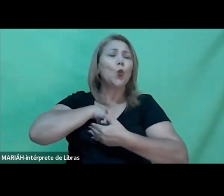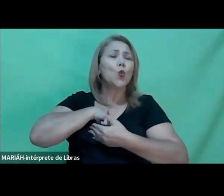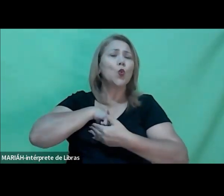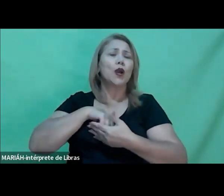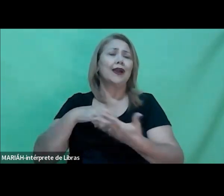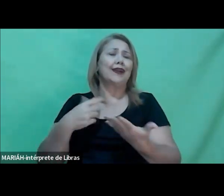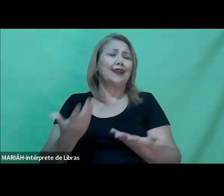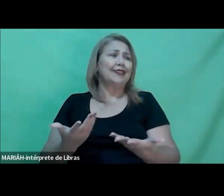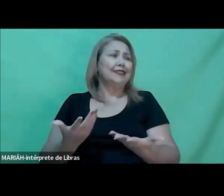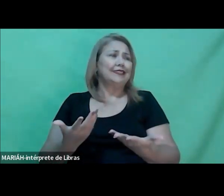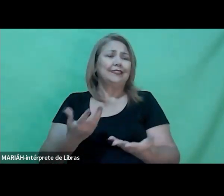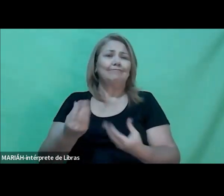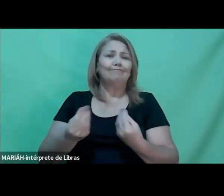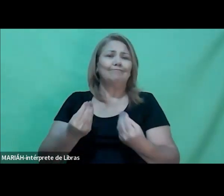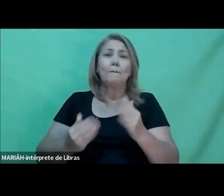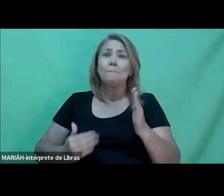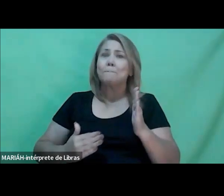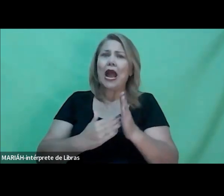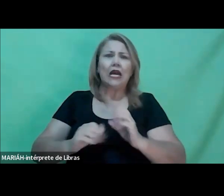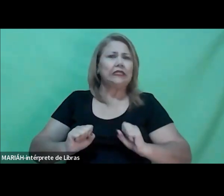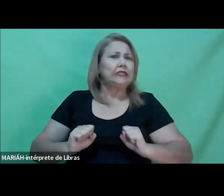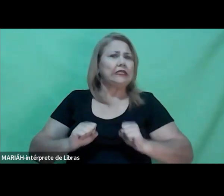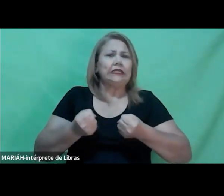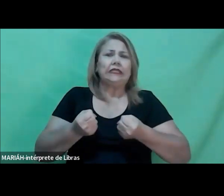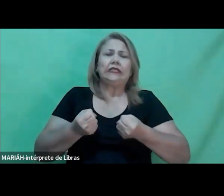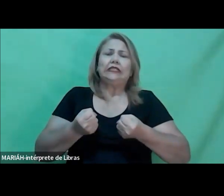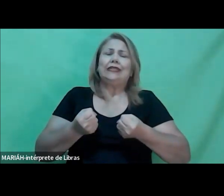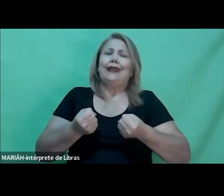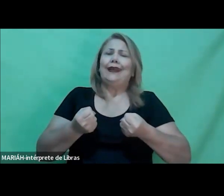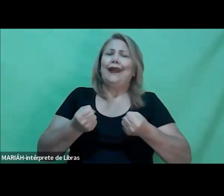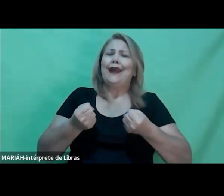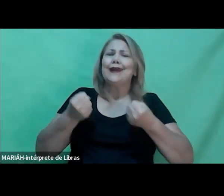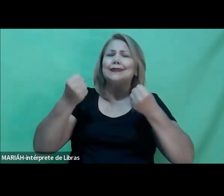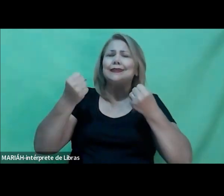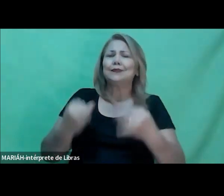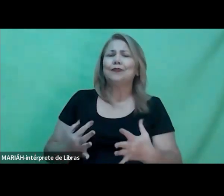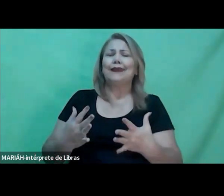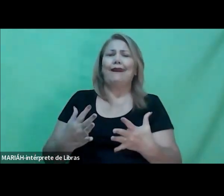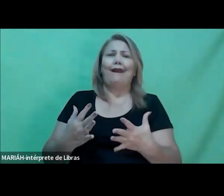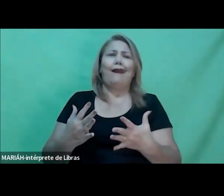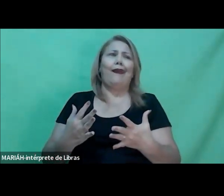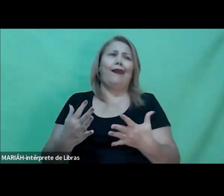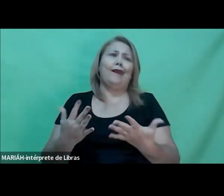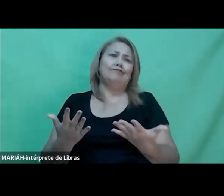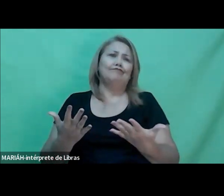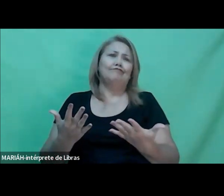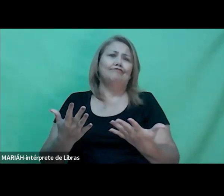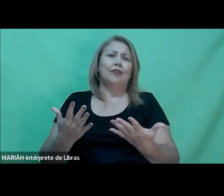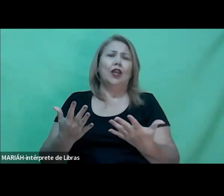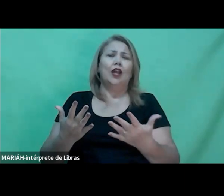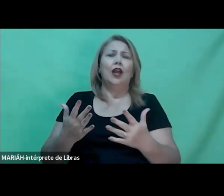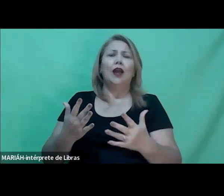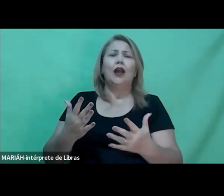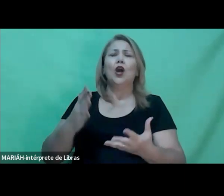nuestro máximo esfuerzo para lograr la objetividad pero en la descripción de